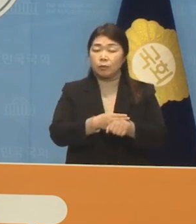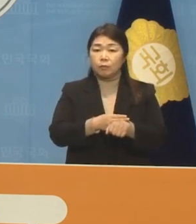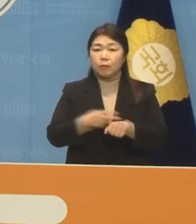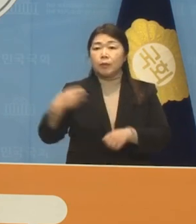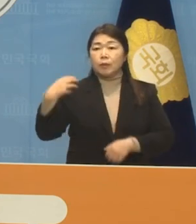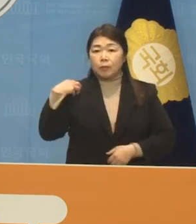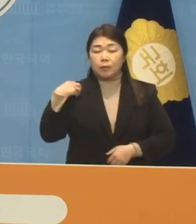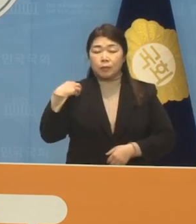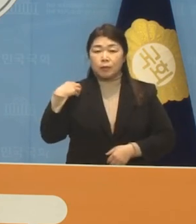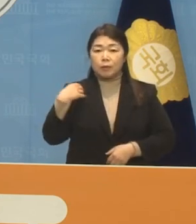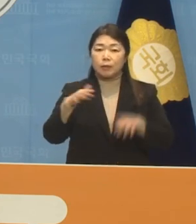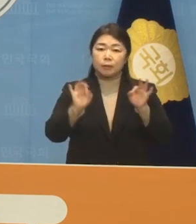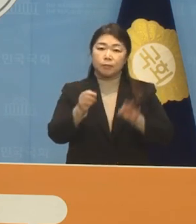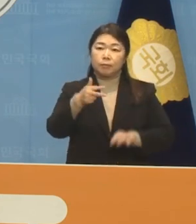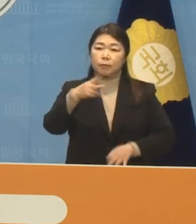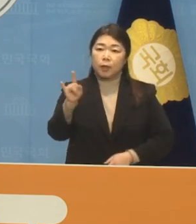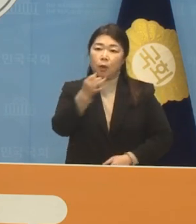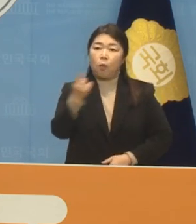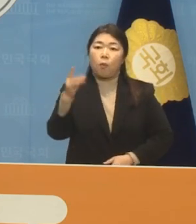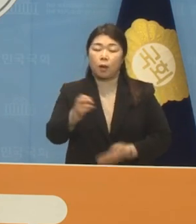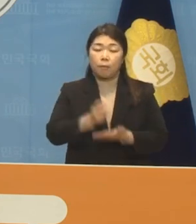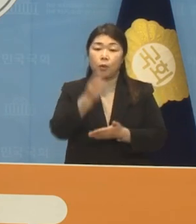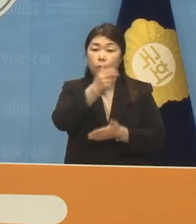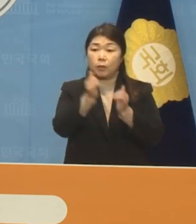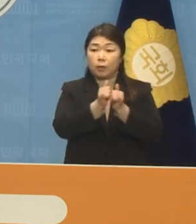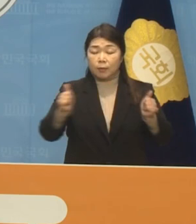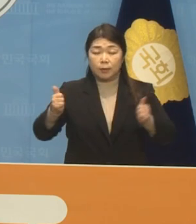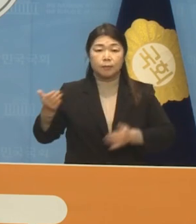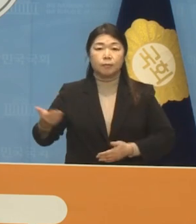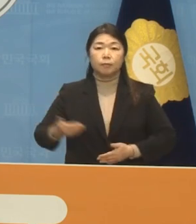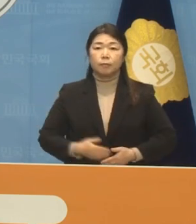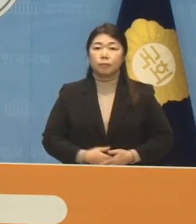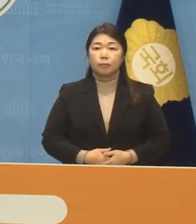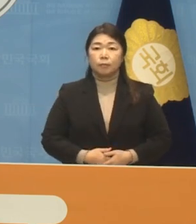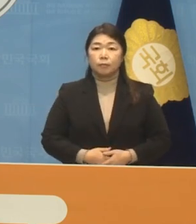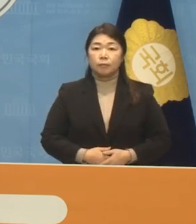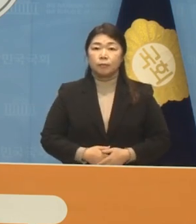김상 교수를 맡고 계신 김재왕 변호사님 참석하셨습니다.